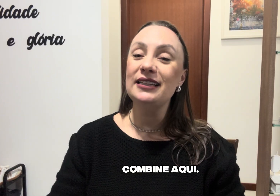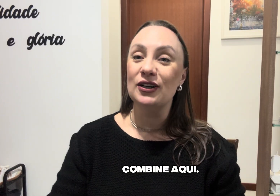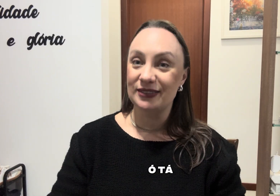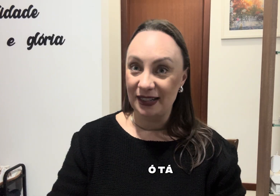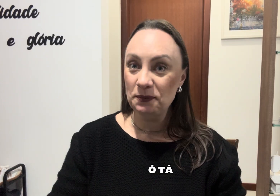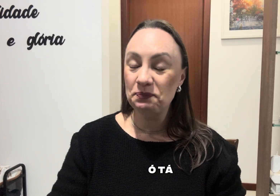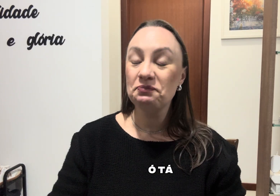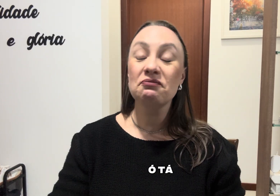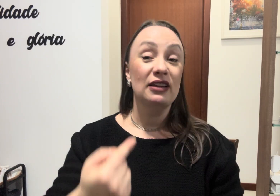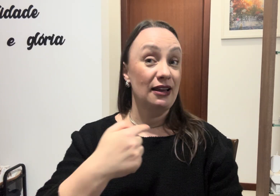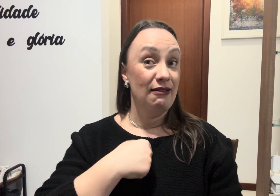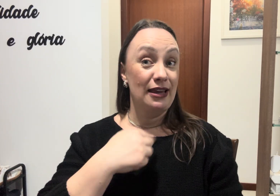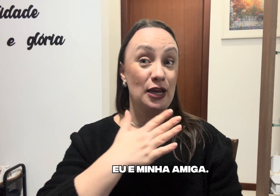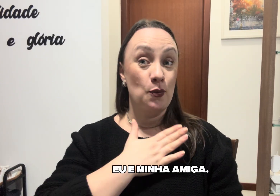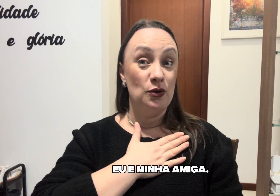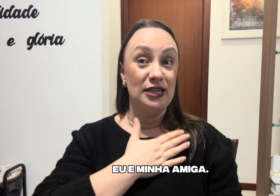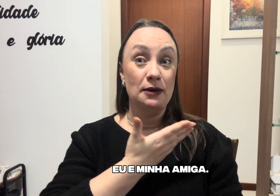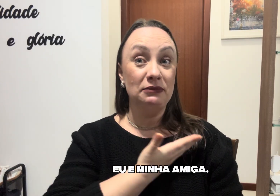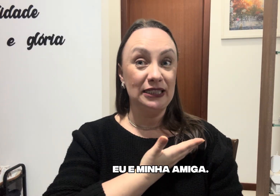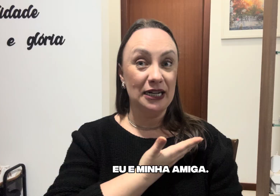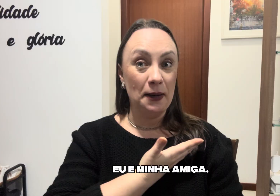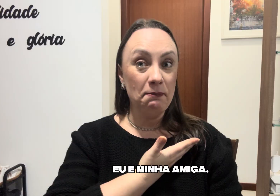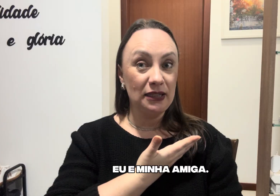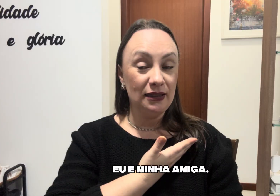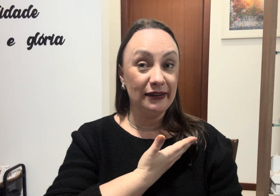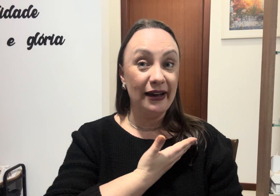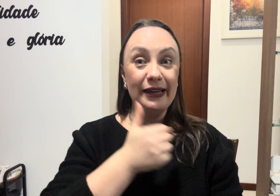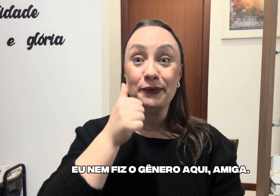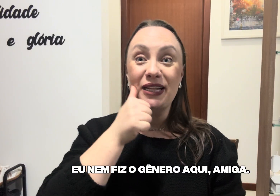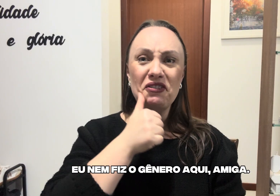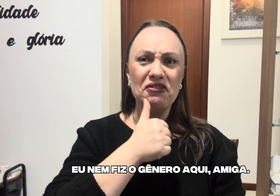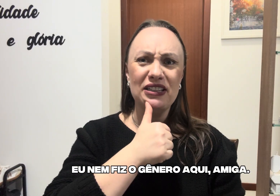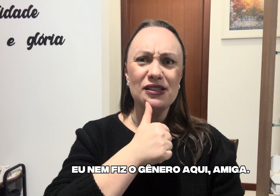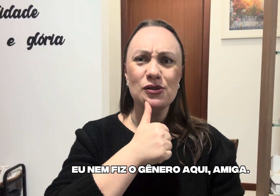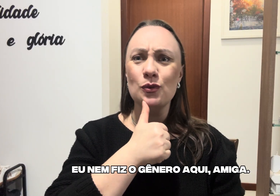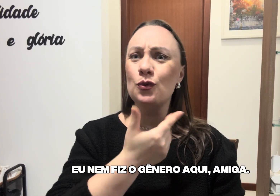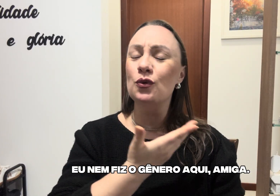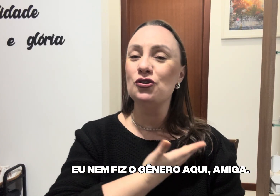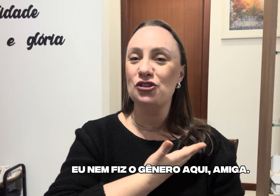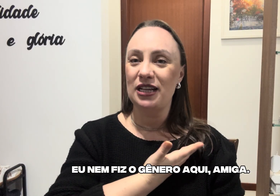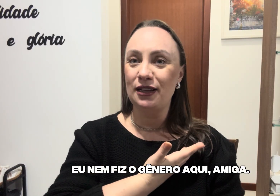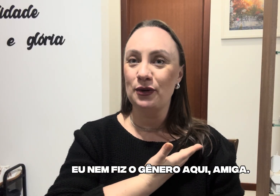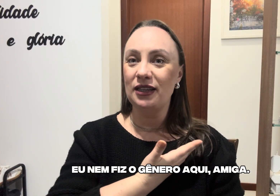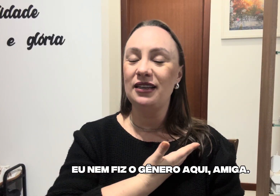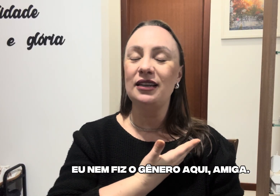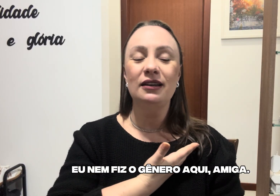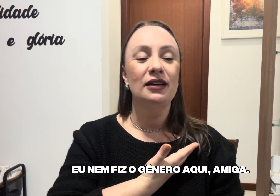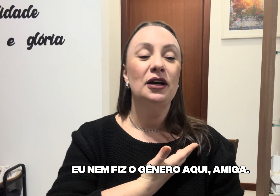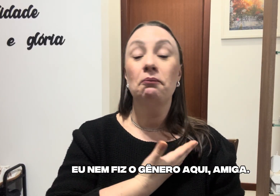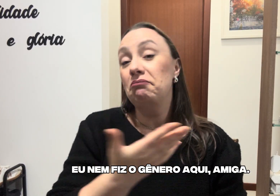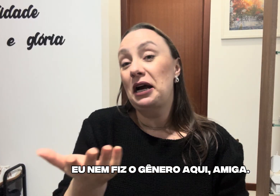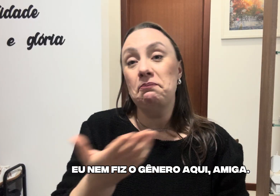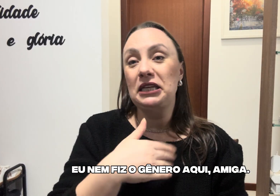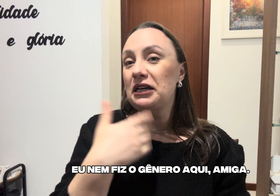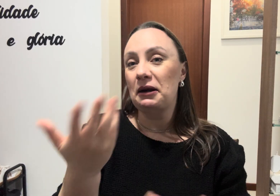ó, tá? Eu e a minha amiga, eu nem fiz o gênero aqui.